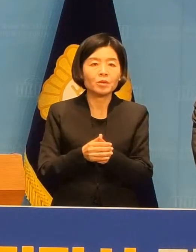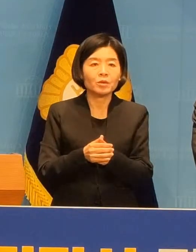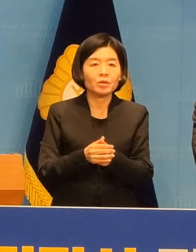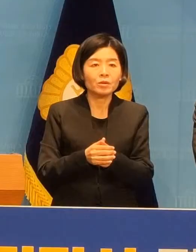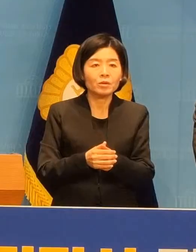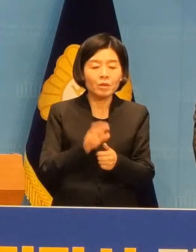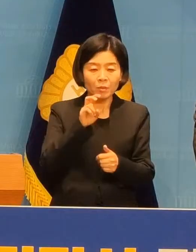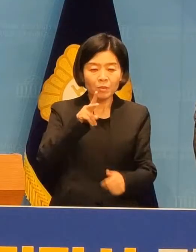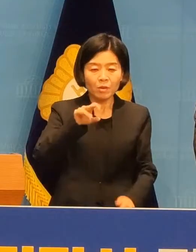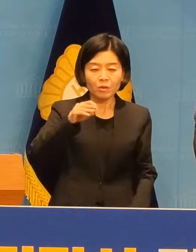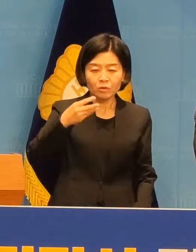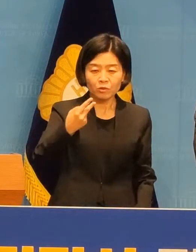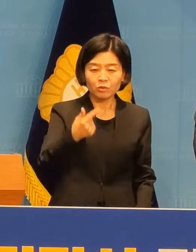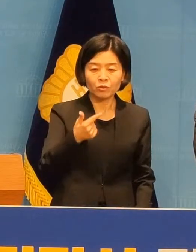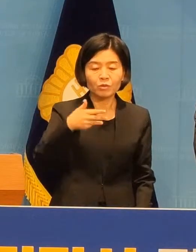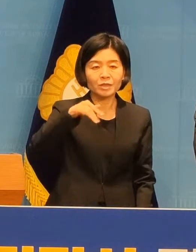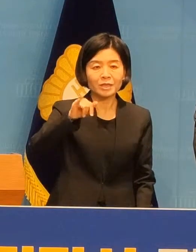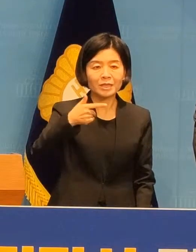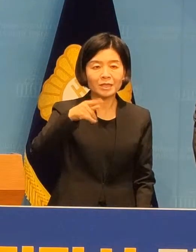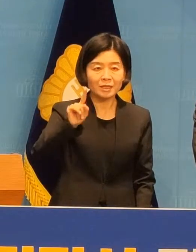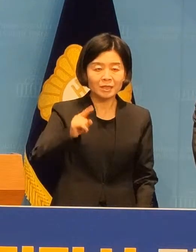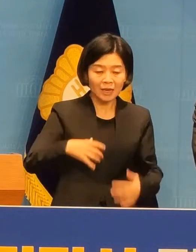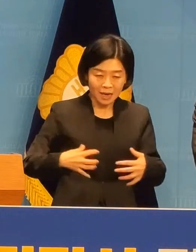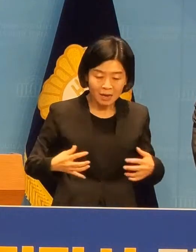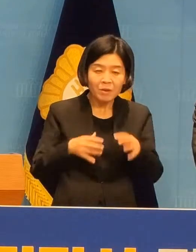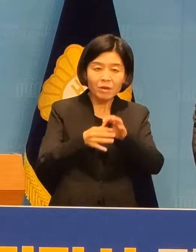명륜 진사갈비의 불법 대부업 정황,